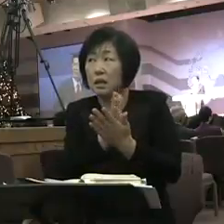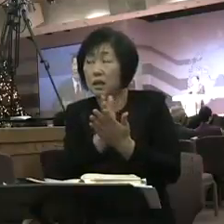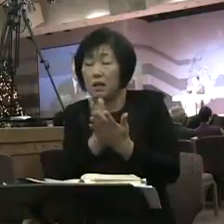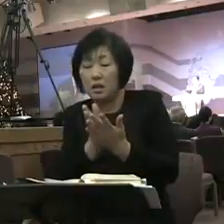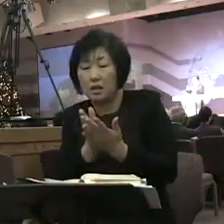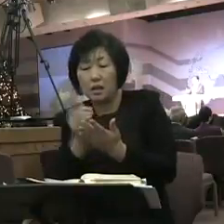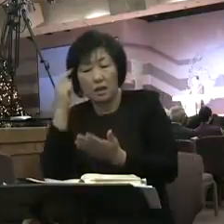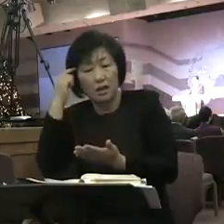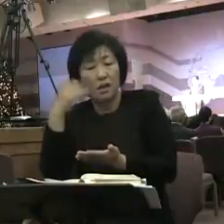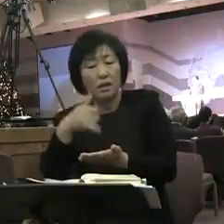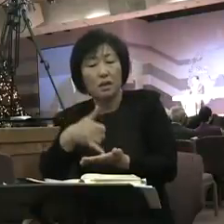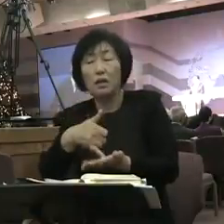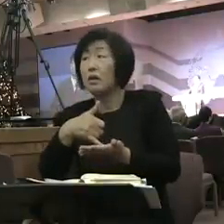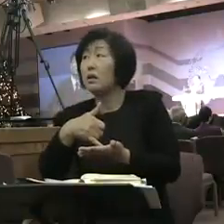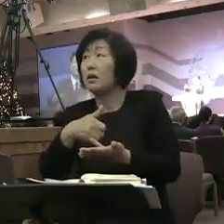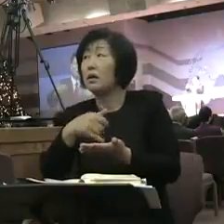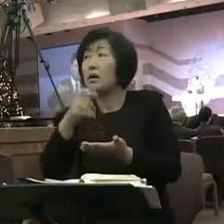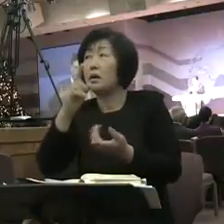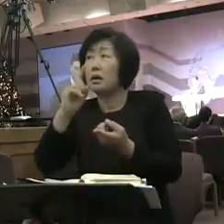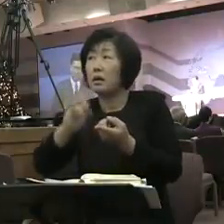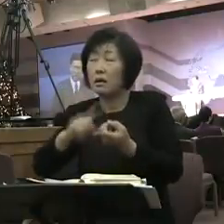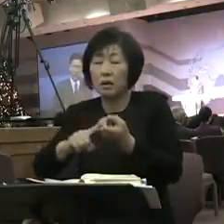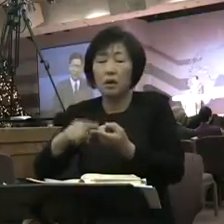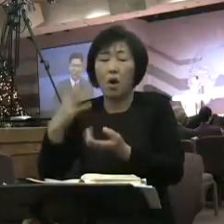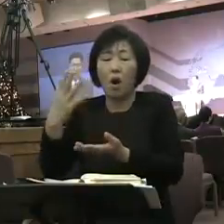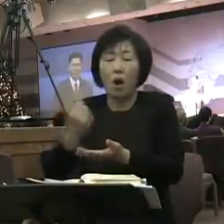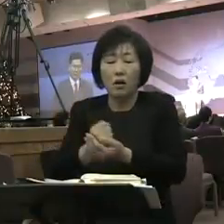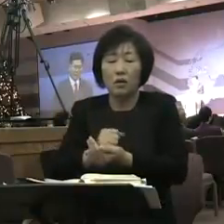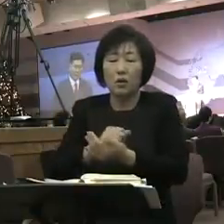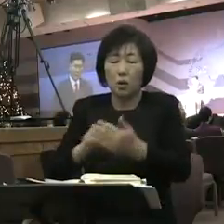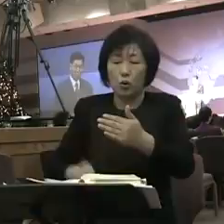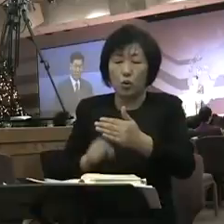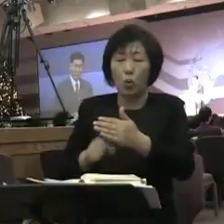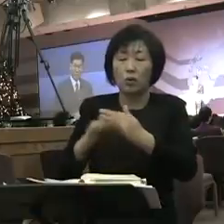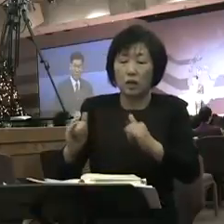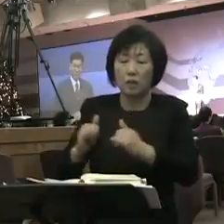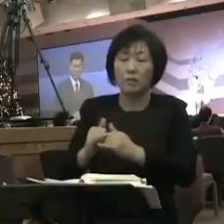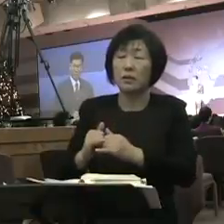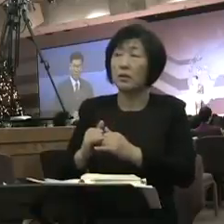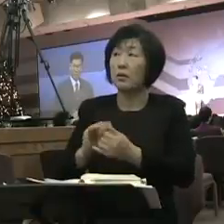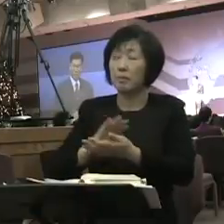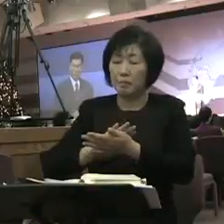인격은 그대로 가진 채 우리의 속사람이 변화되었습니다.